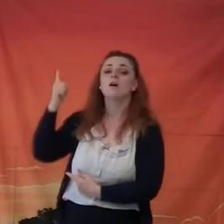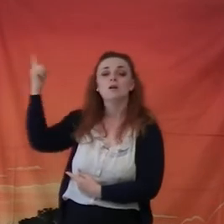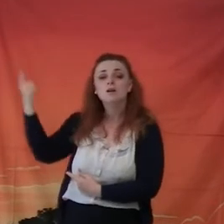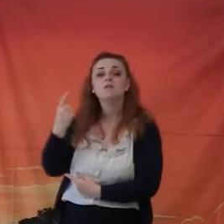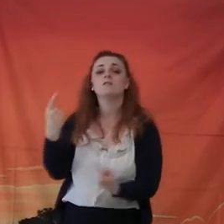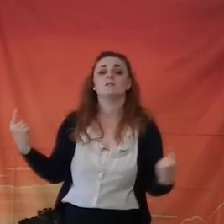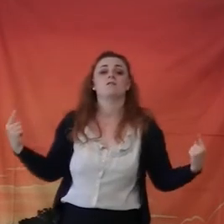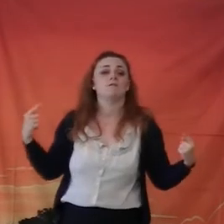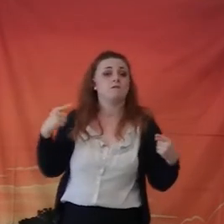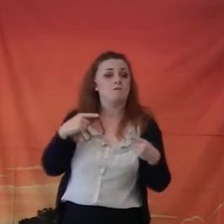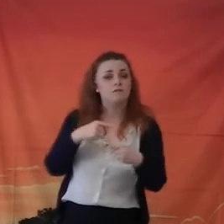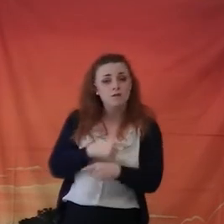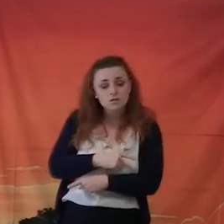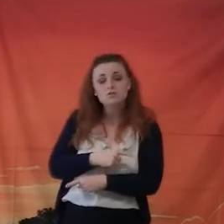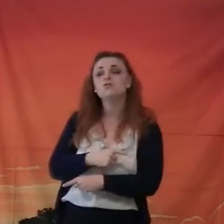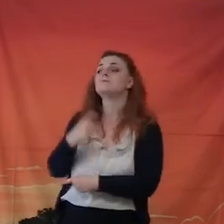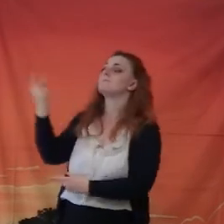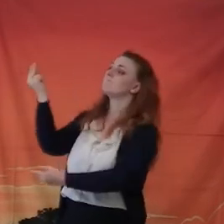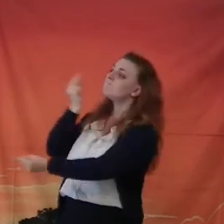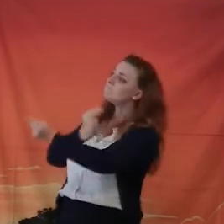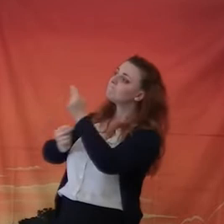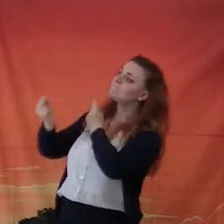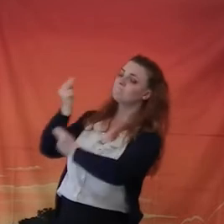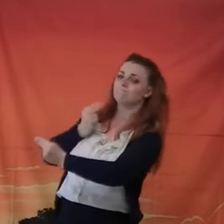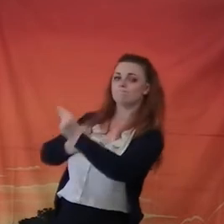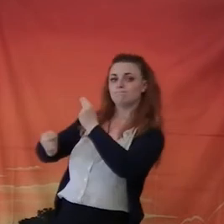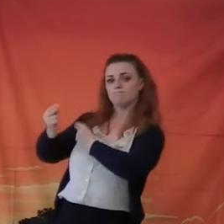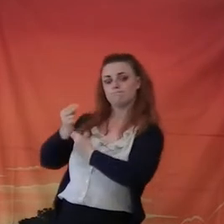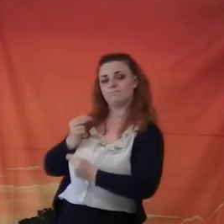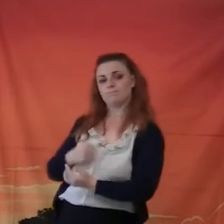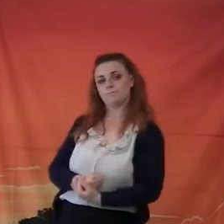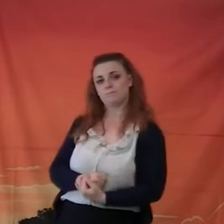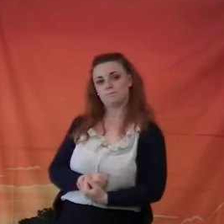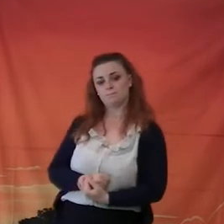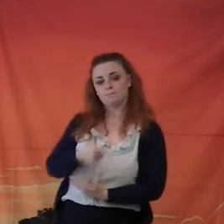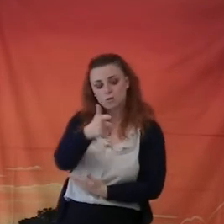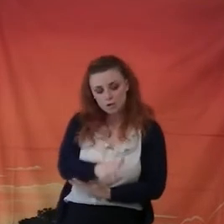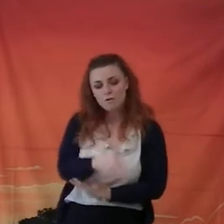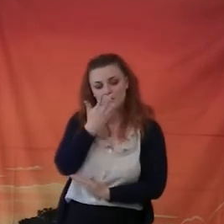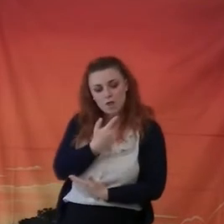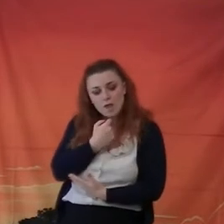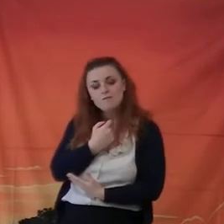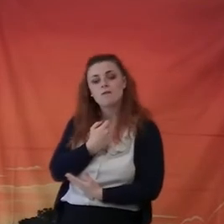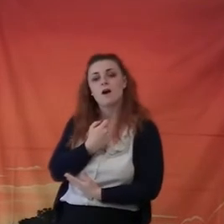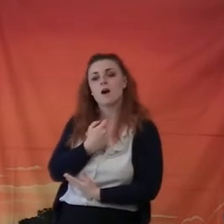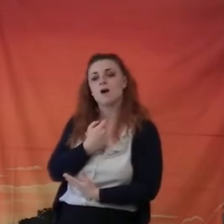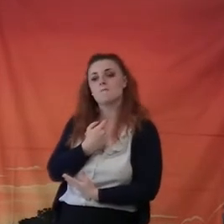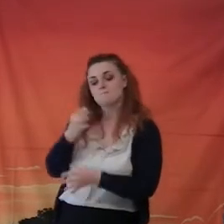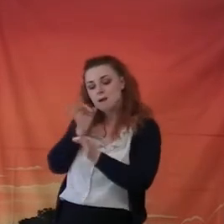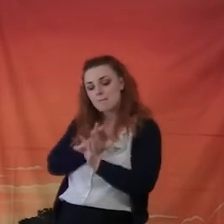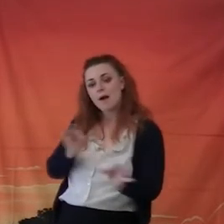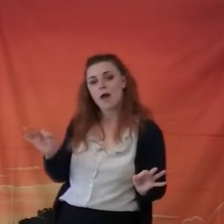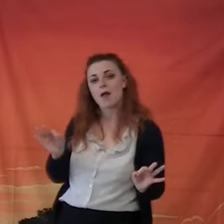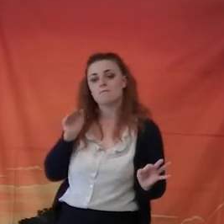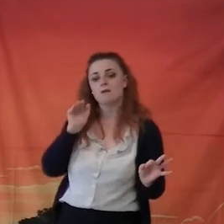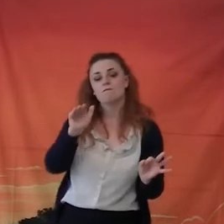voluto curare anche questo mio aspetto e prepararmi per la morte di mio papà.